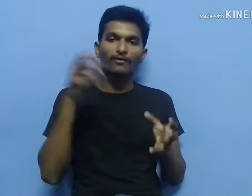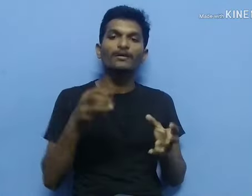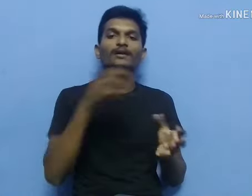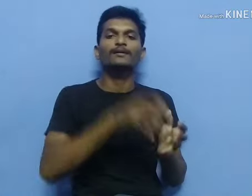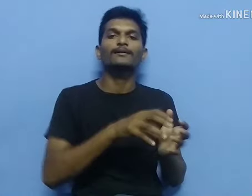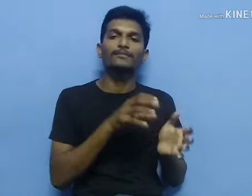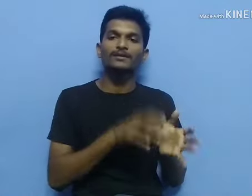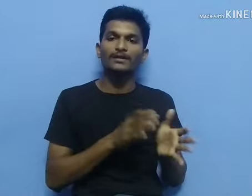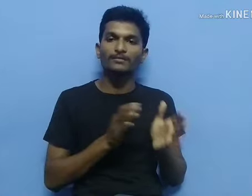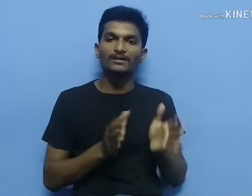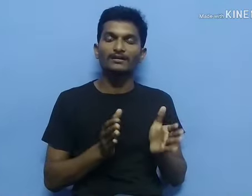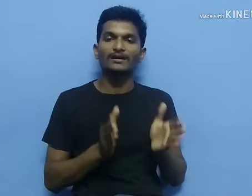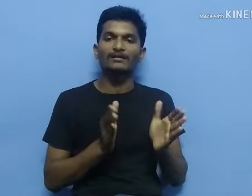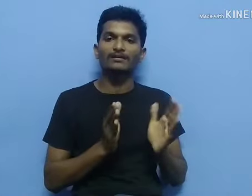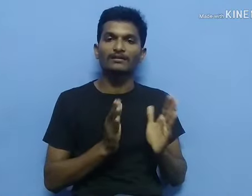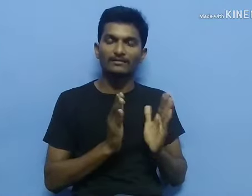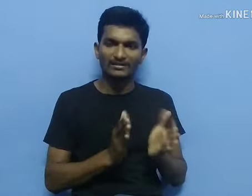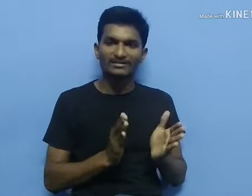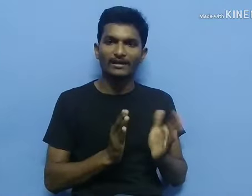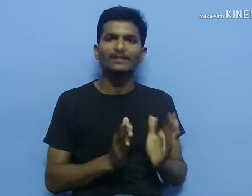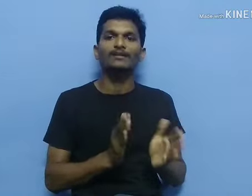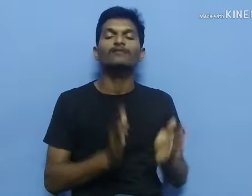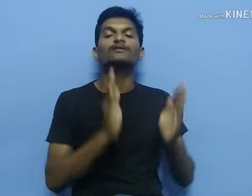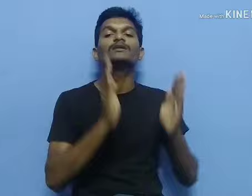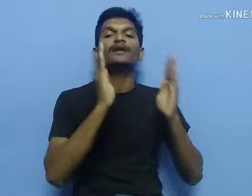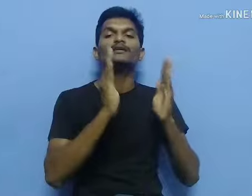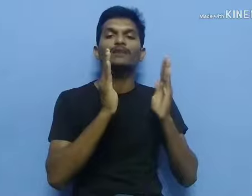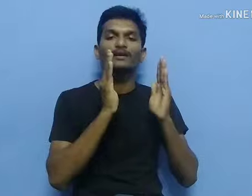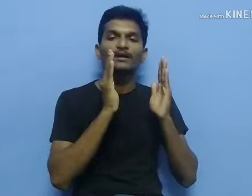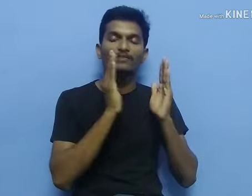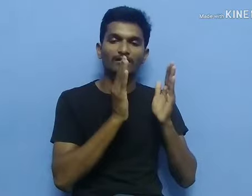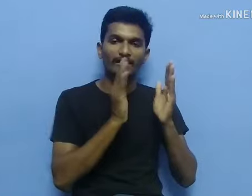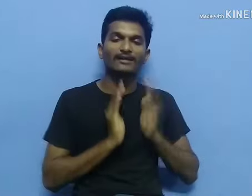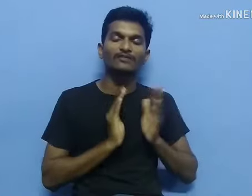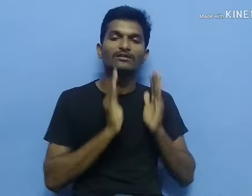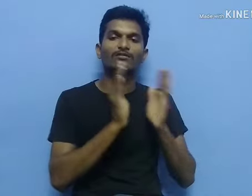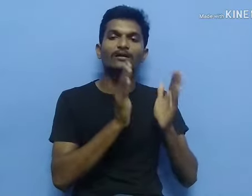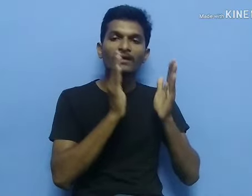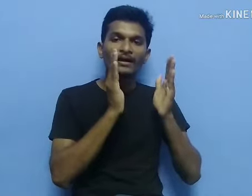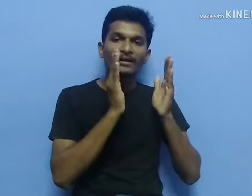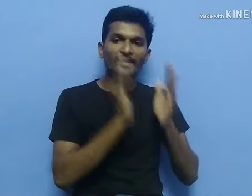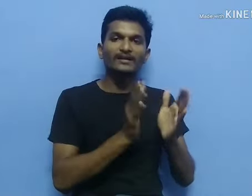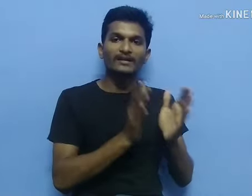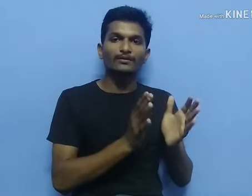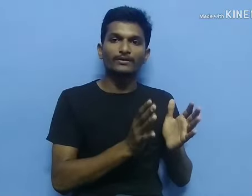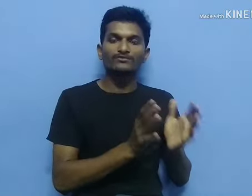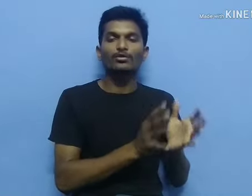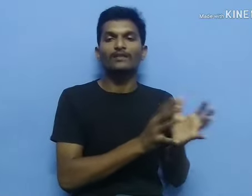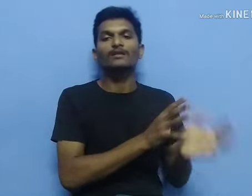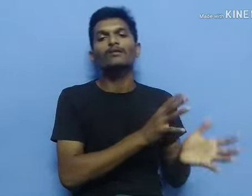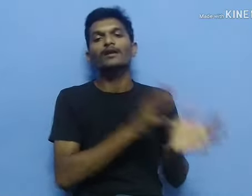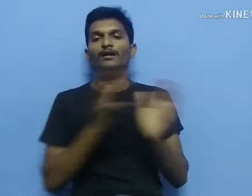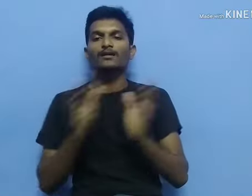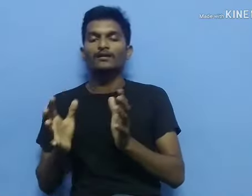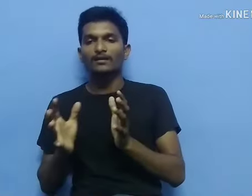மேல எப்படி இருக்கு அப்படிங்கிறதுக்கான அந்த ரீசன் அதனாலதான் வந்து அதிகமா என்கிட்ட வந்து அவன் கேட்டுக்கிட்டே இருப்பான். சோ அந்த மாதிரி